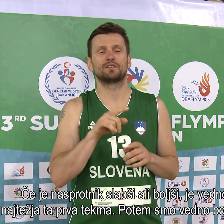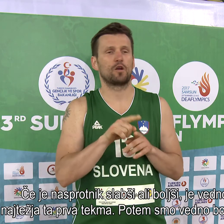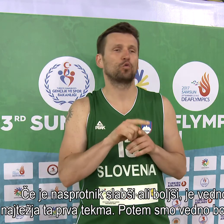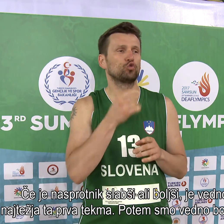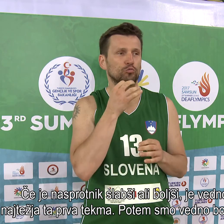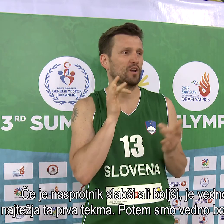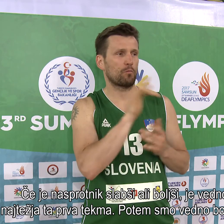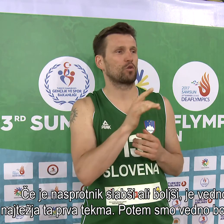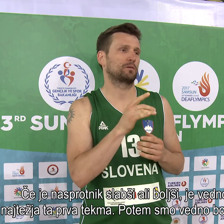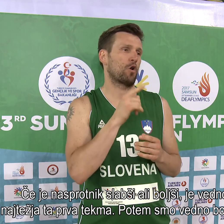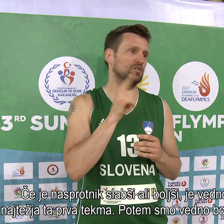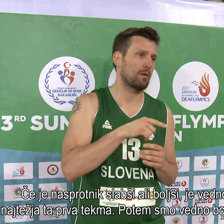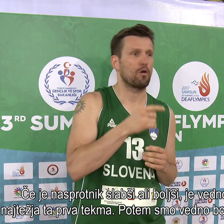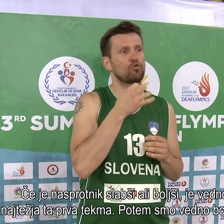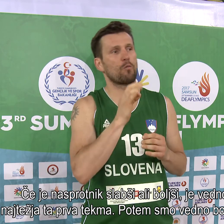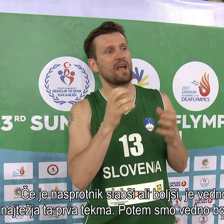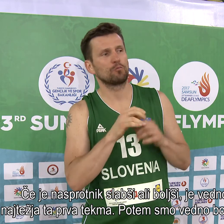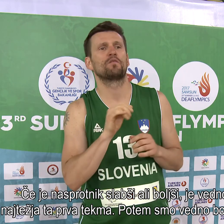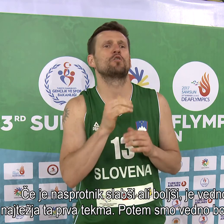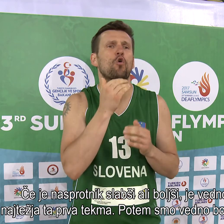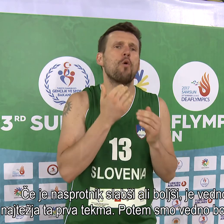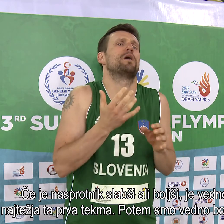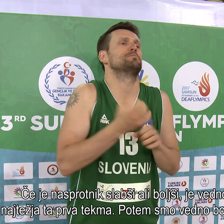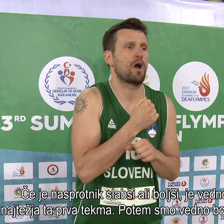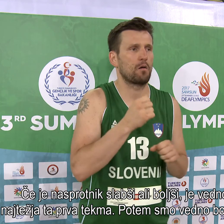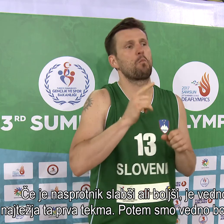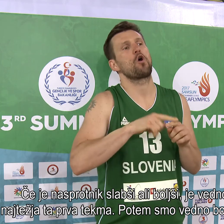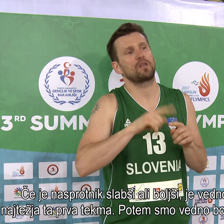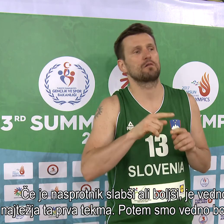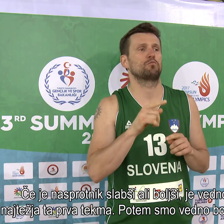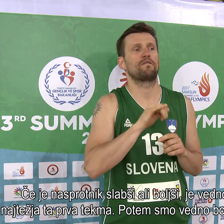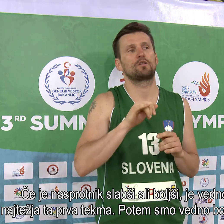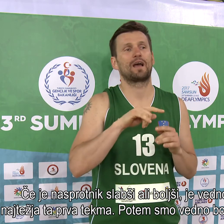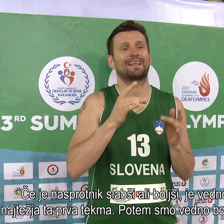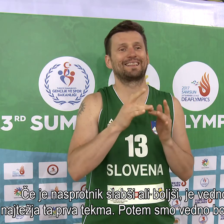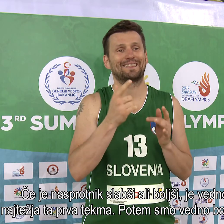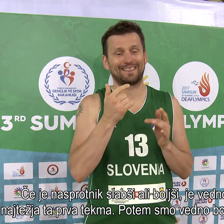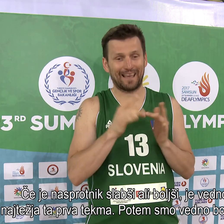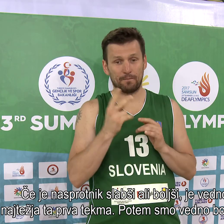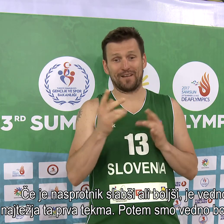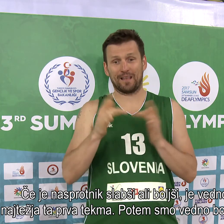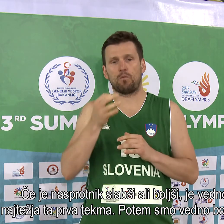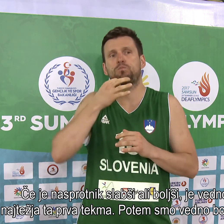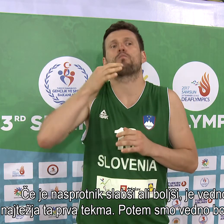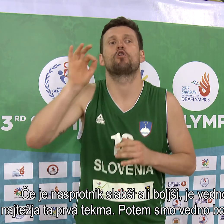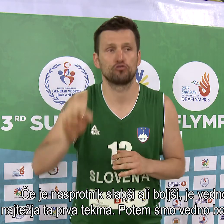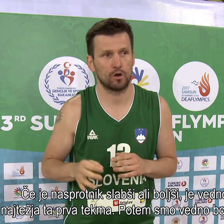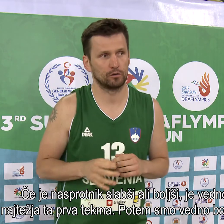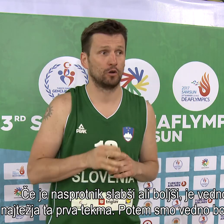krču. Čeprav je tudi slabši, boljši, je vedno težja ta prva tekma. In potem